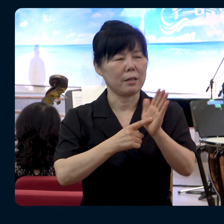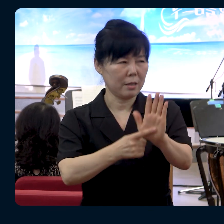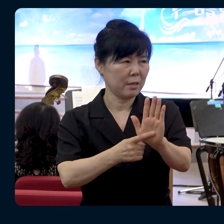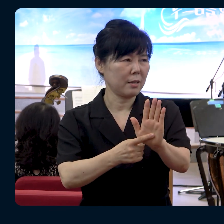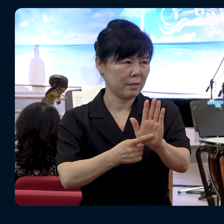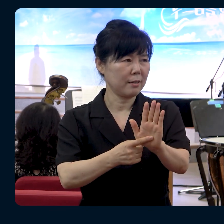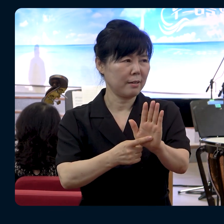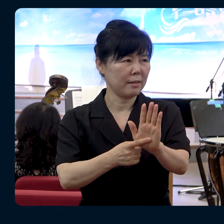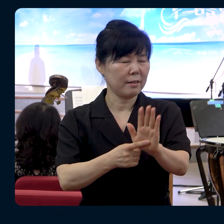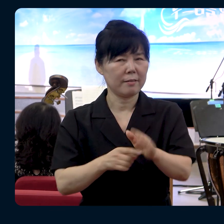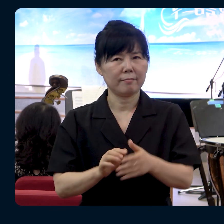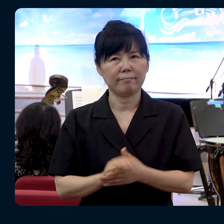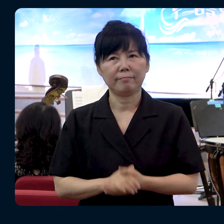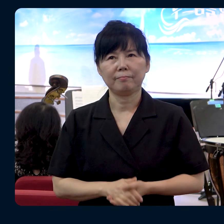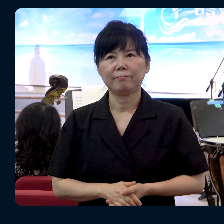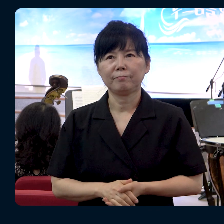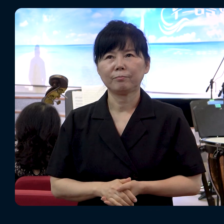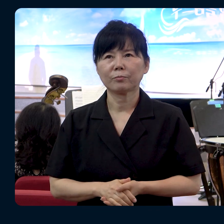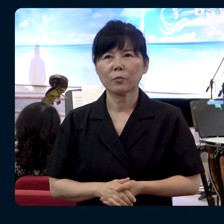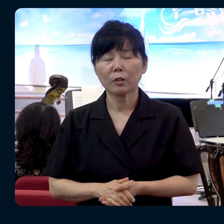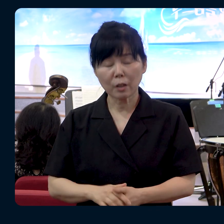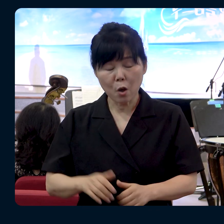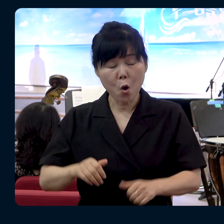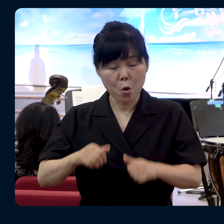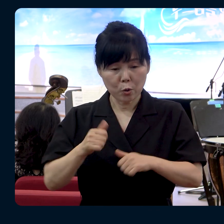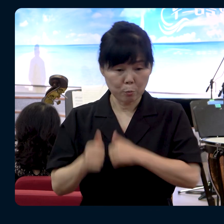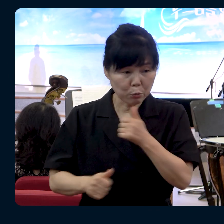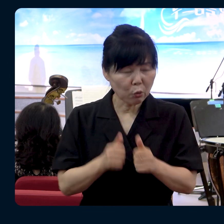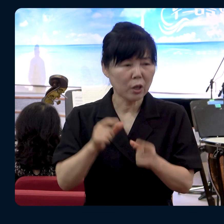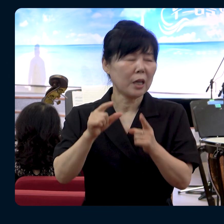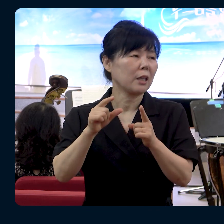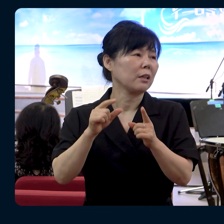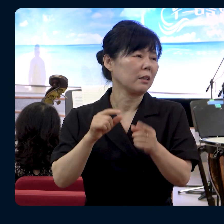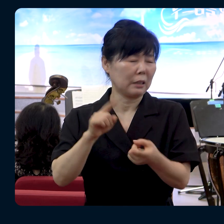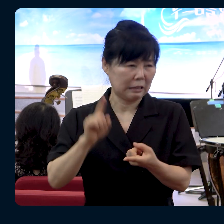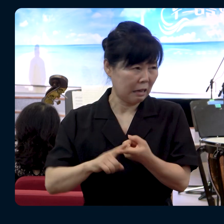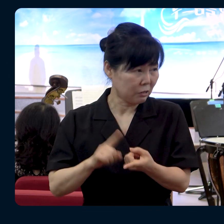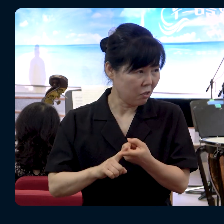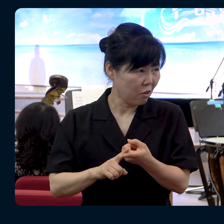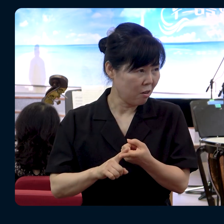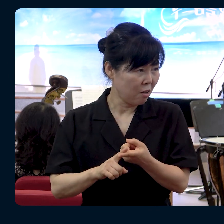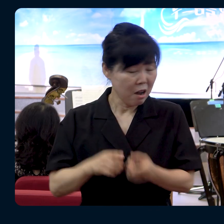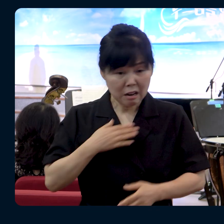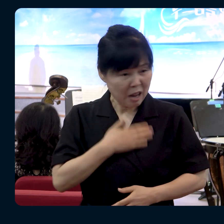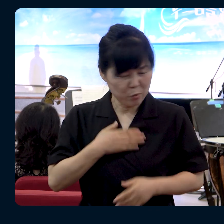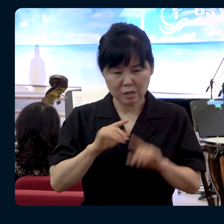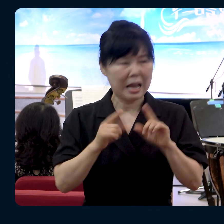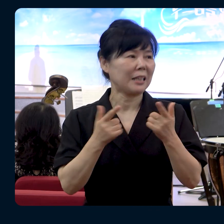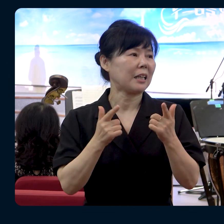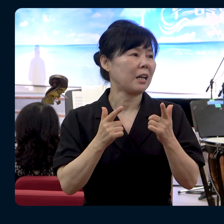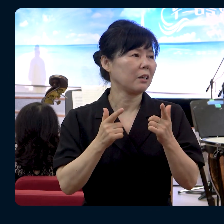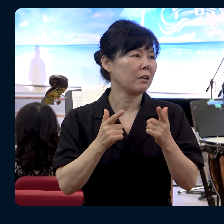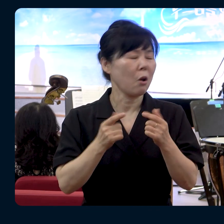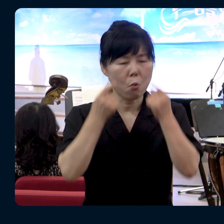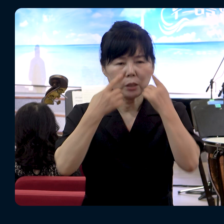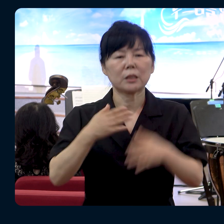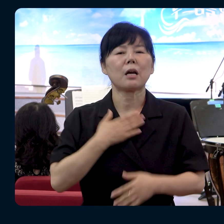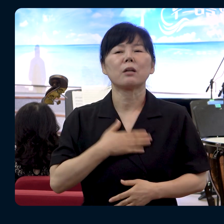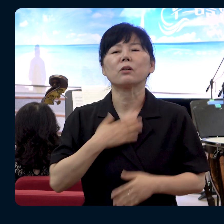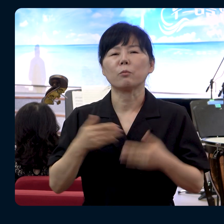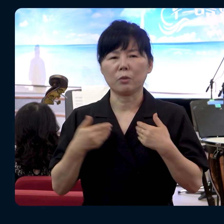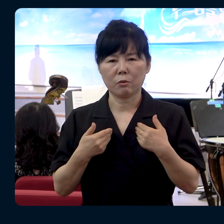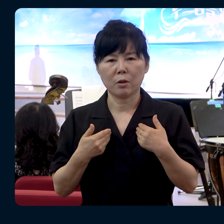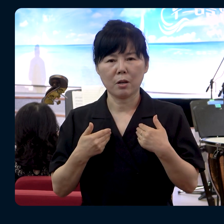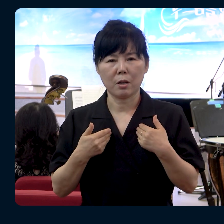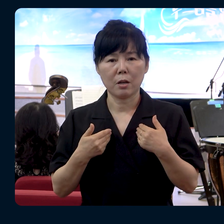중요합니다. 그래야지만 우리가 분노의 상황을 이겨나갈 수 있는 거예요. 분노가 감정이라고만 생각하면 그 감정은 내 감정을